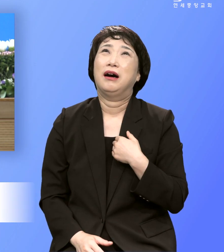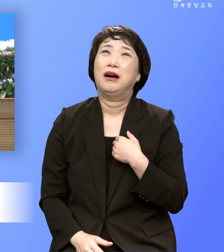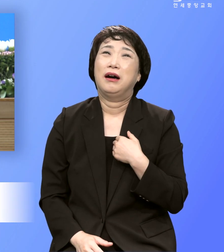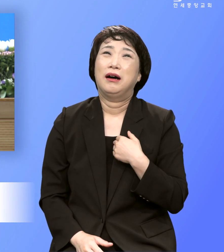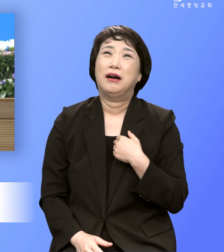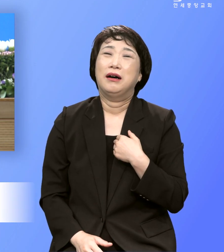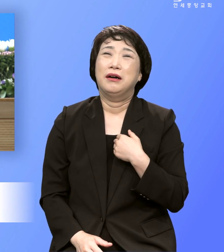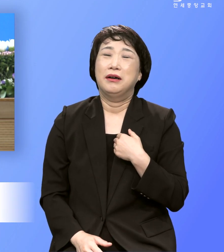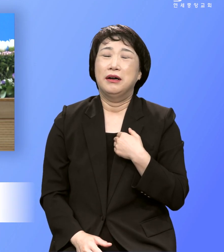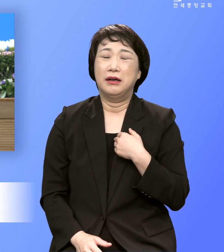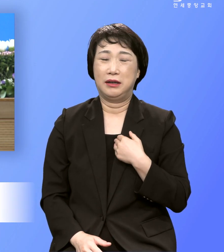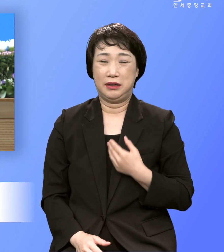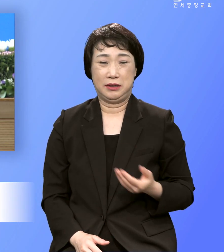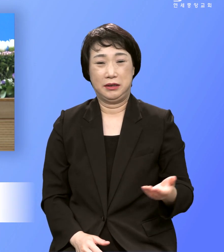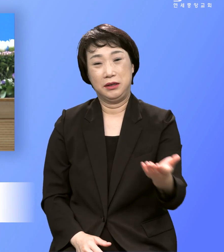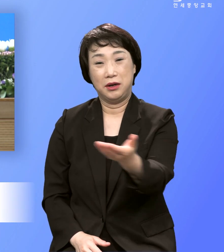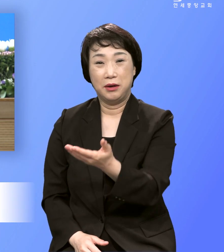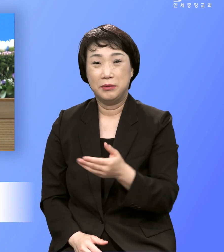여러분,